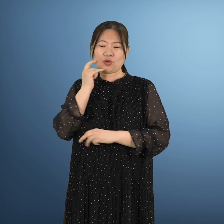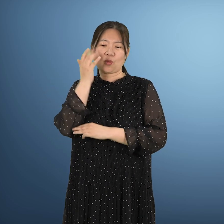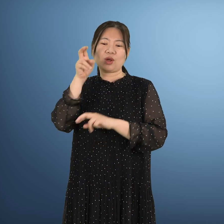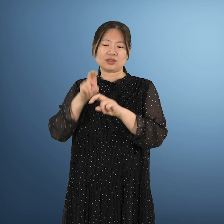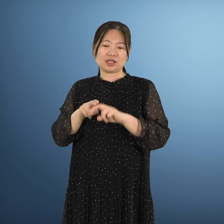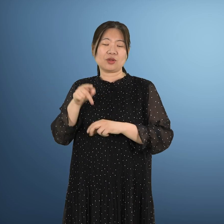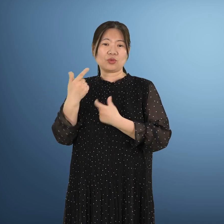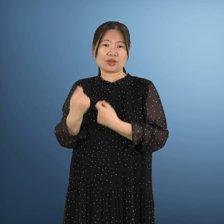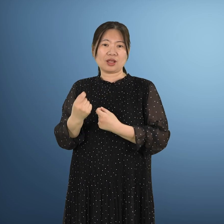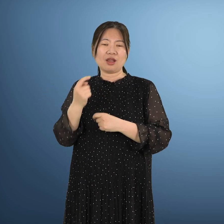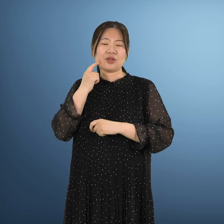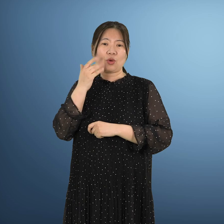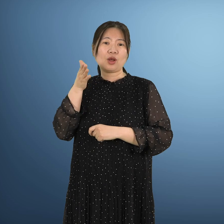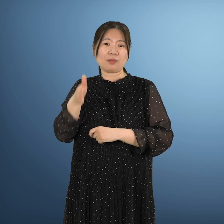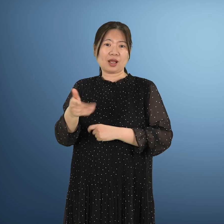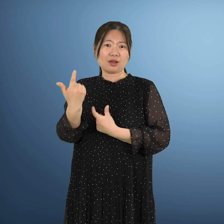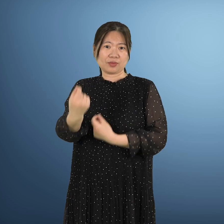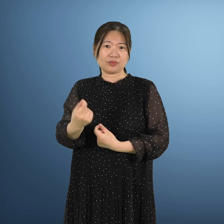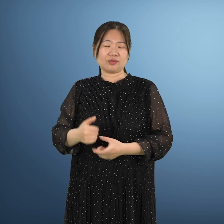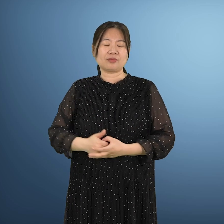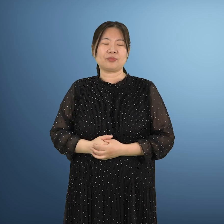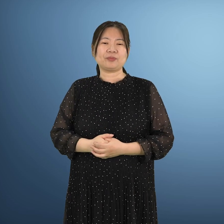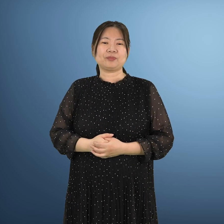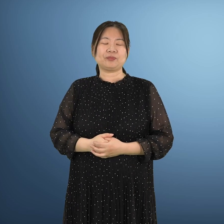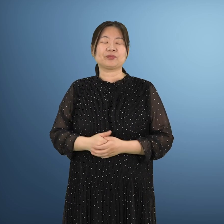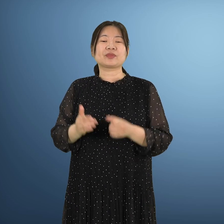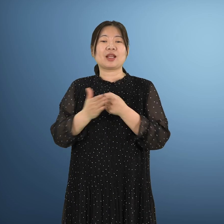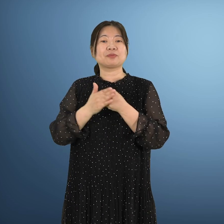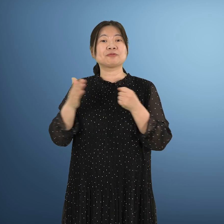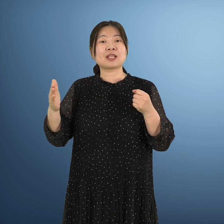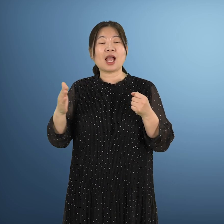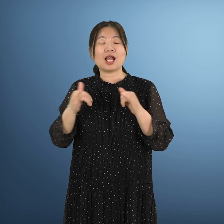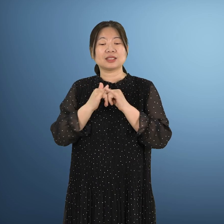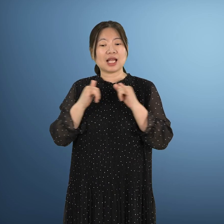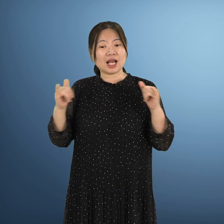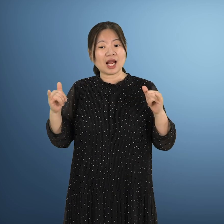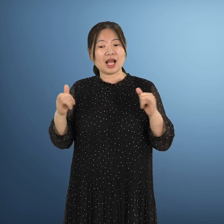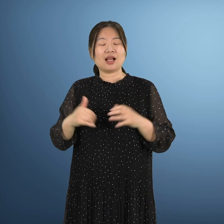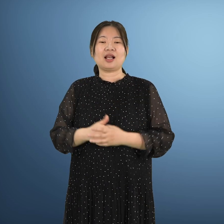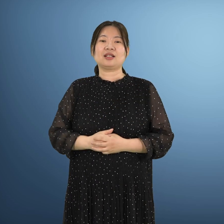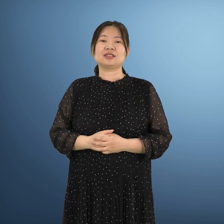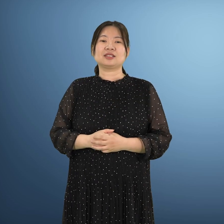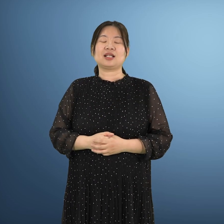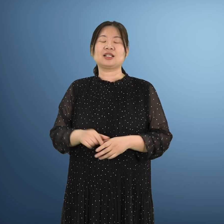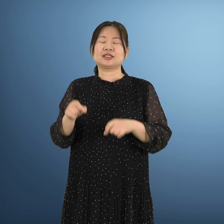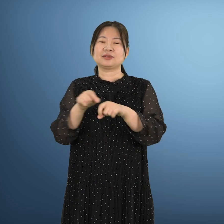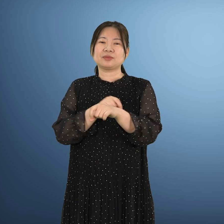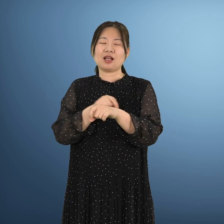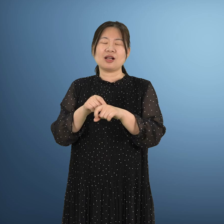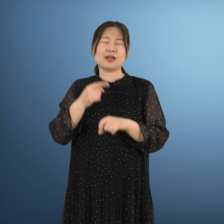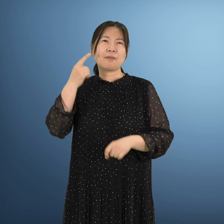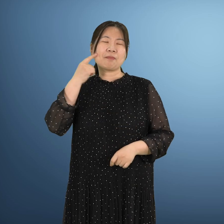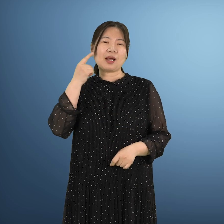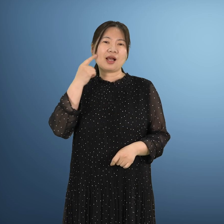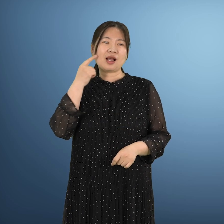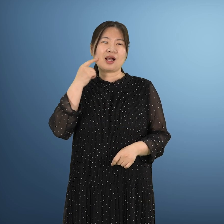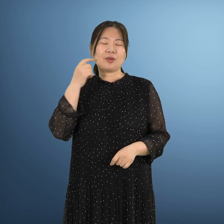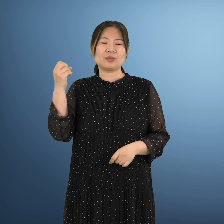장소예요. 영광의 방향이에요. 그래서 사람이 특별히